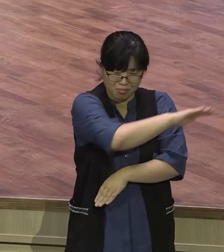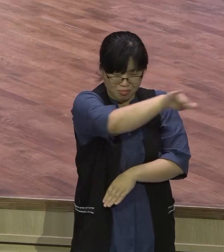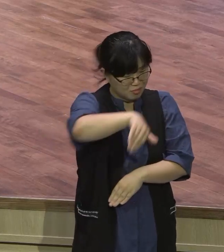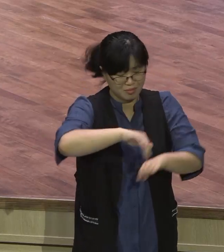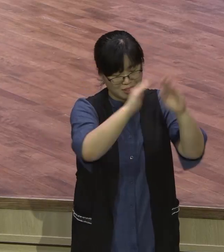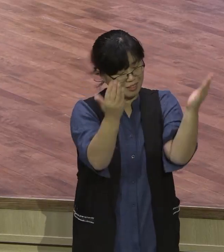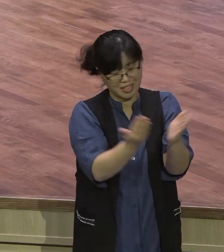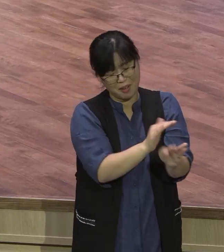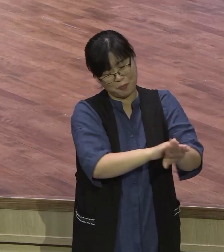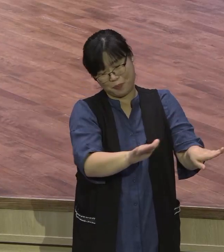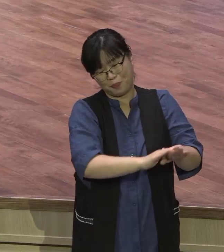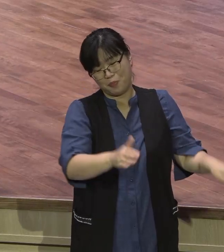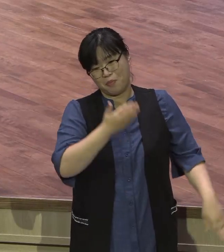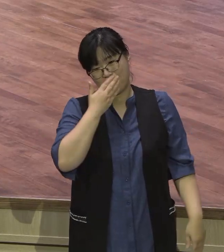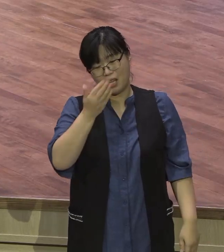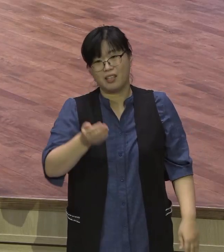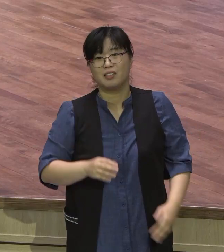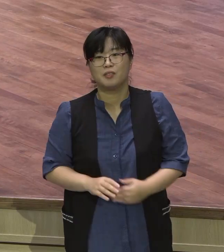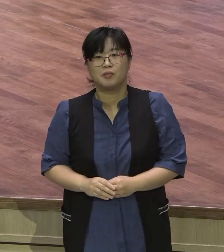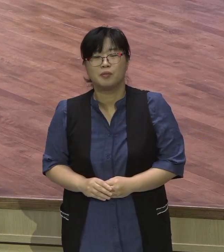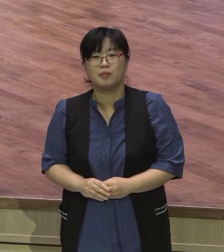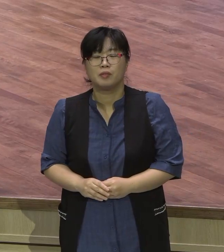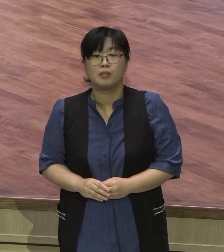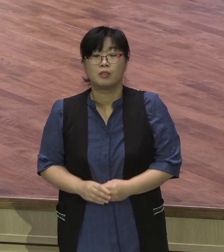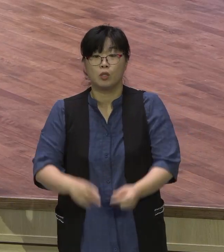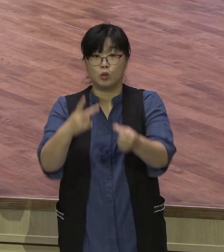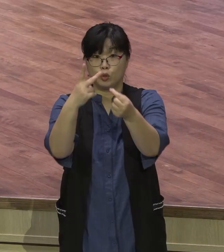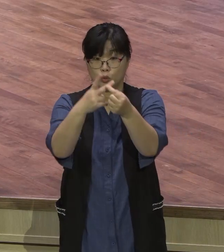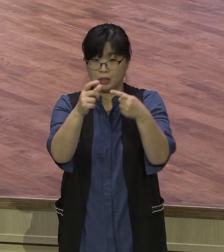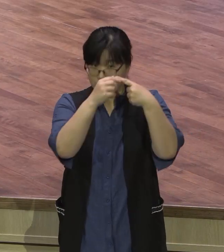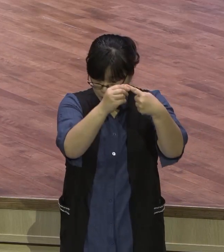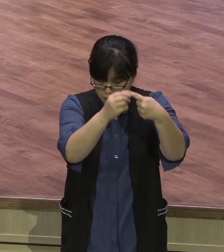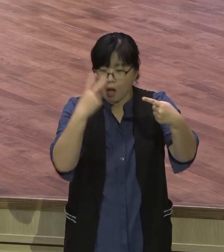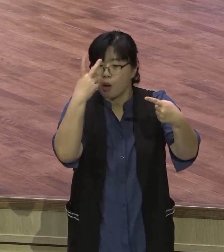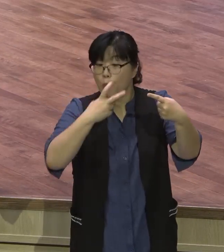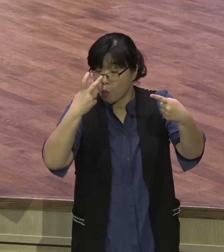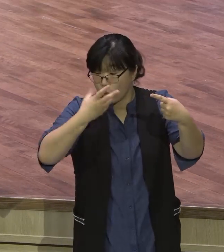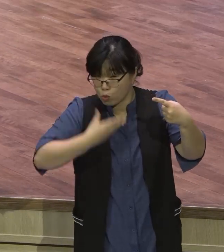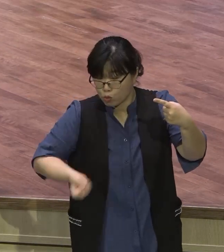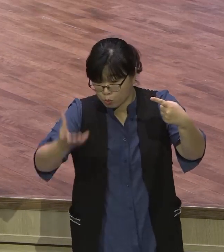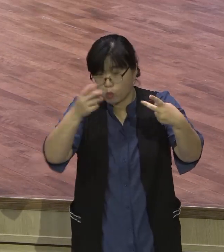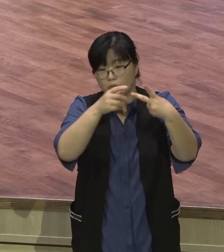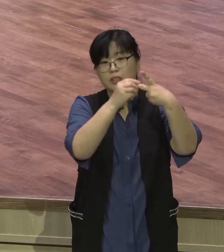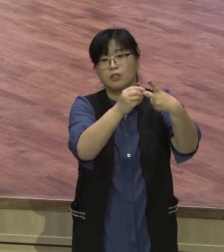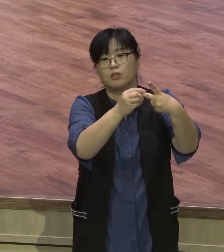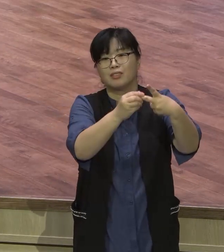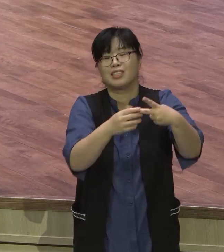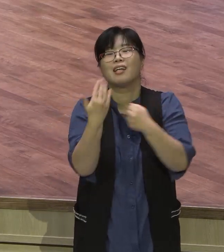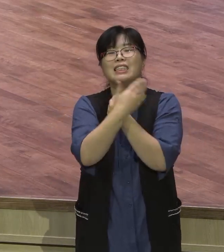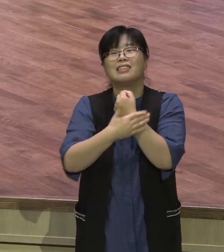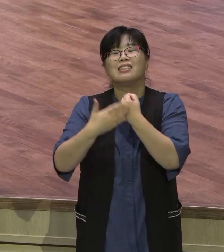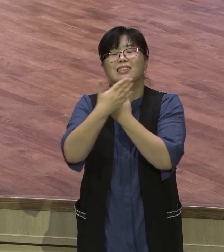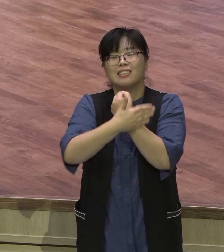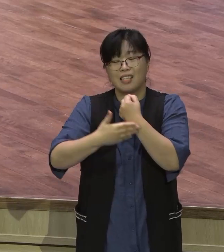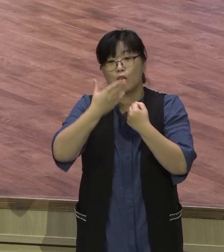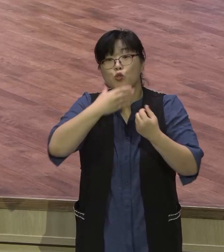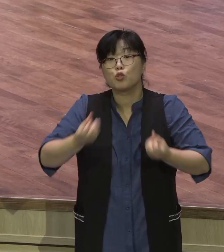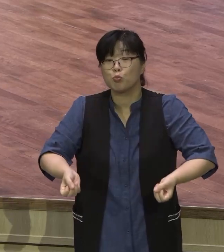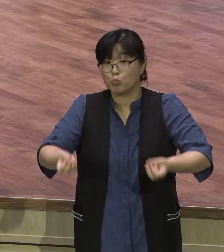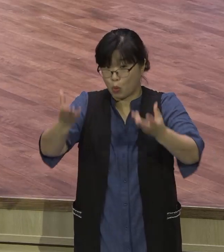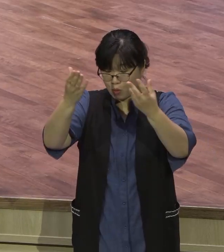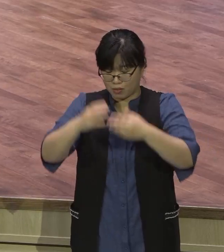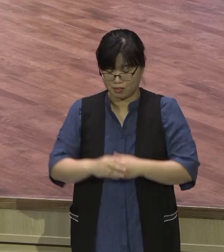하나님이 주시는 두 문제 축복은 뭐냐 은혜의 축복이 요호하는 그의 얼굴을 내게 비추사 은혜에